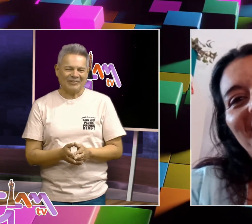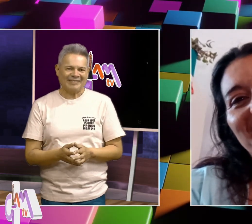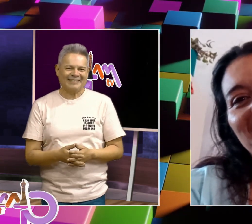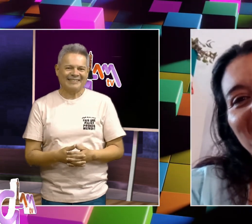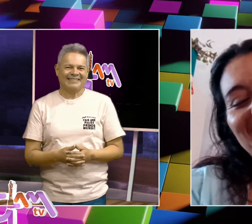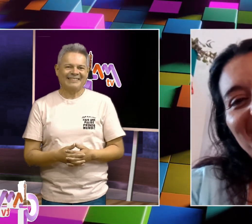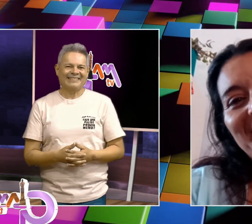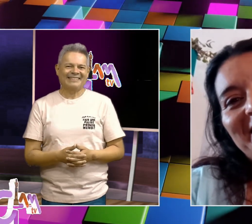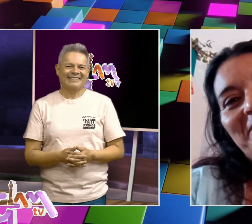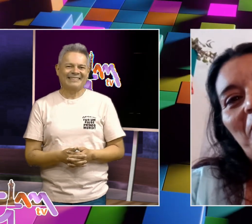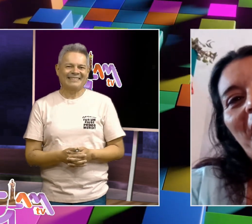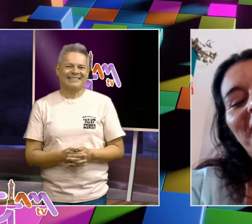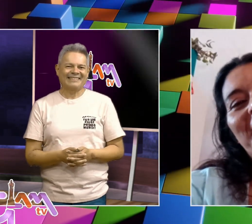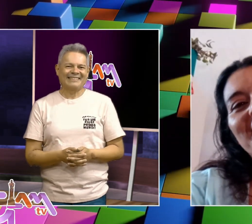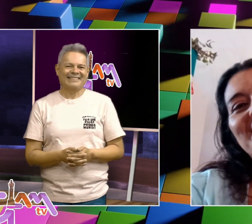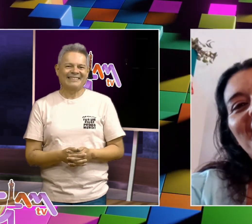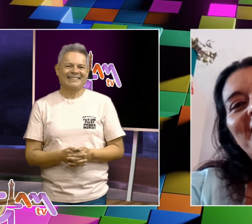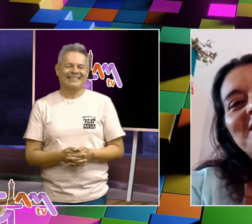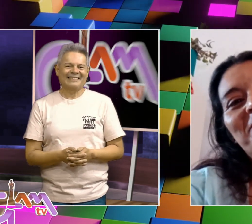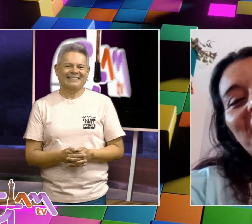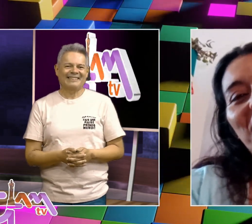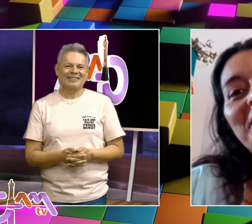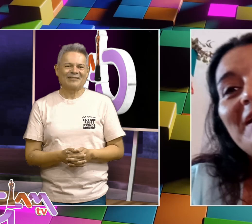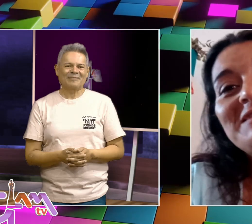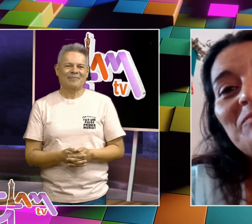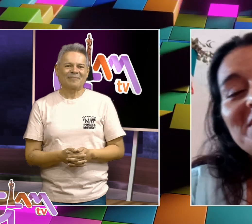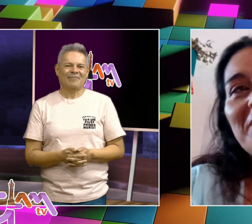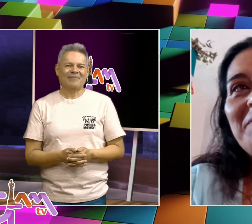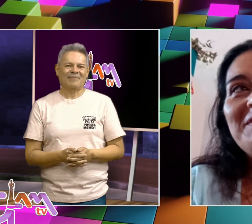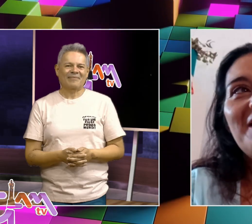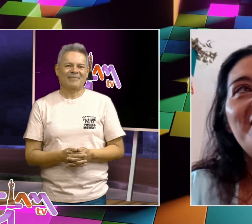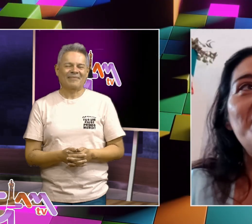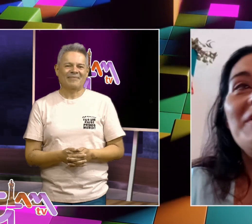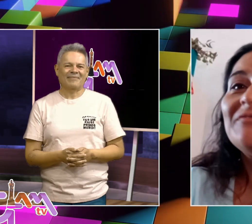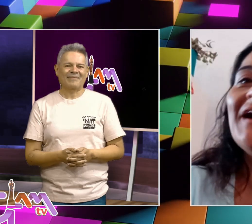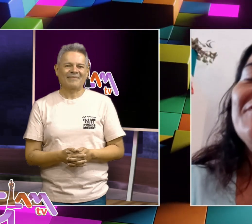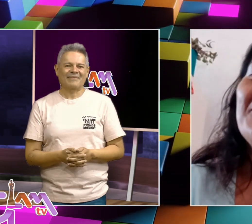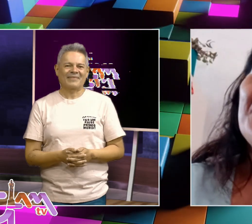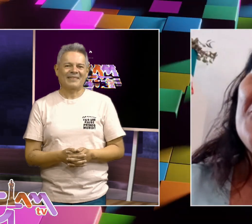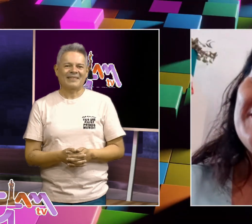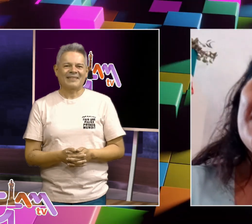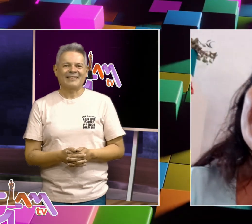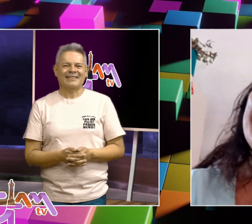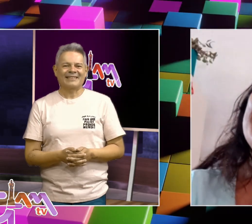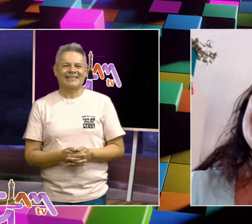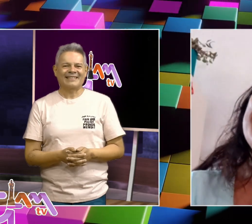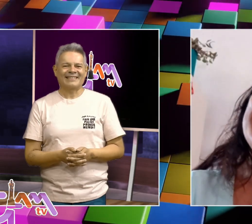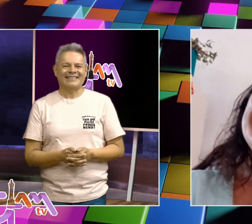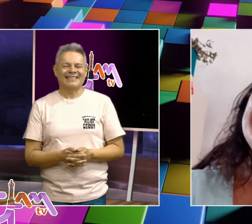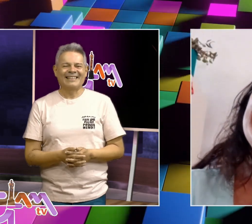viendo. Bueno, gracias por la nota, gracias por siempre estar y bueno, cariños a todos los